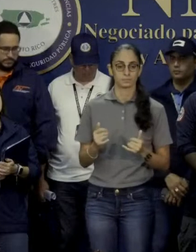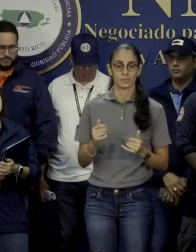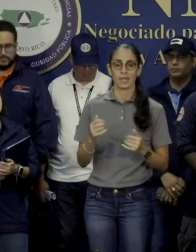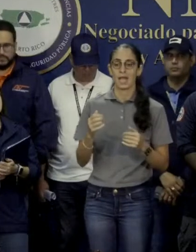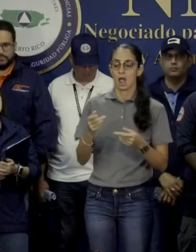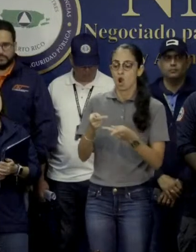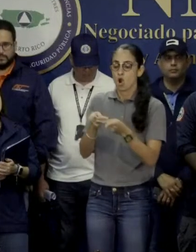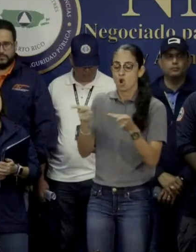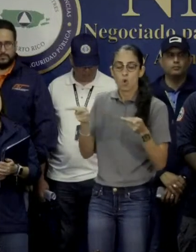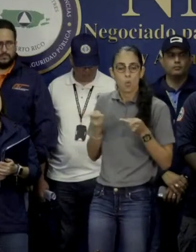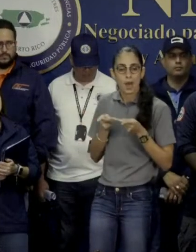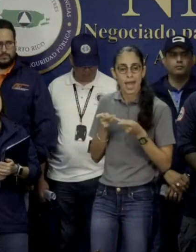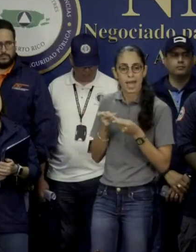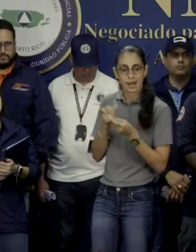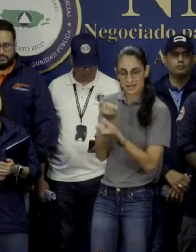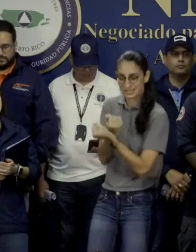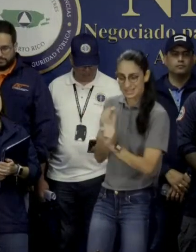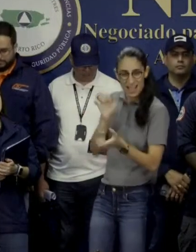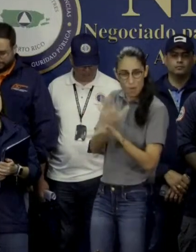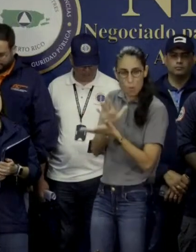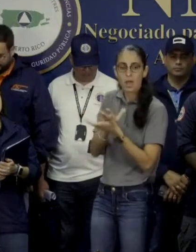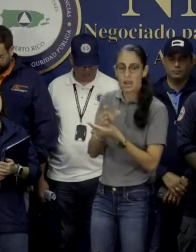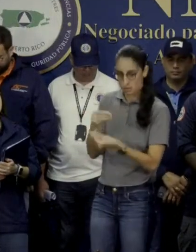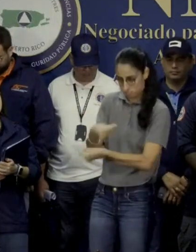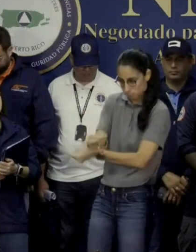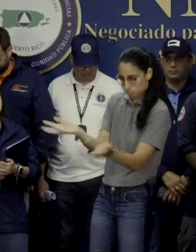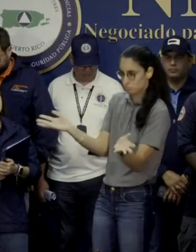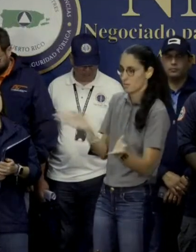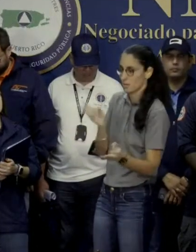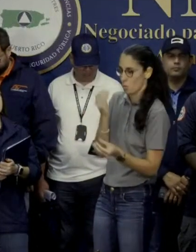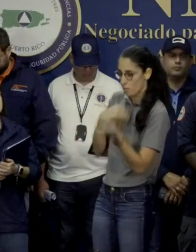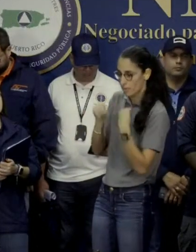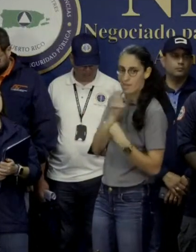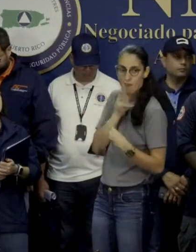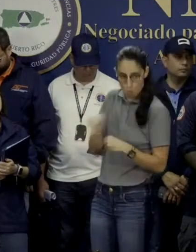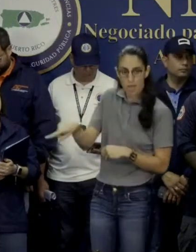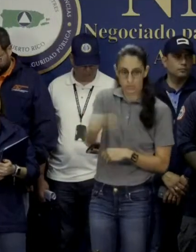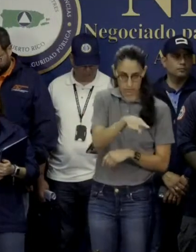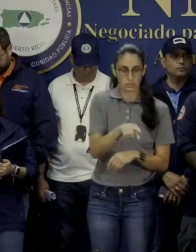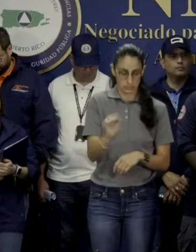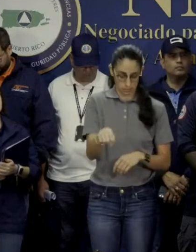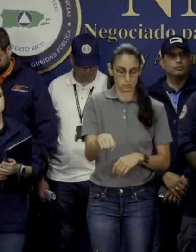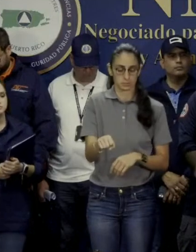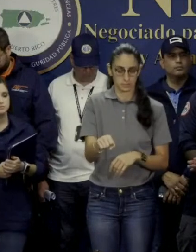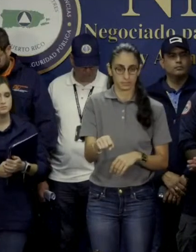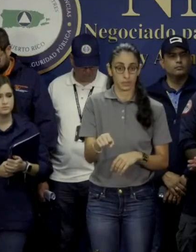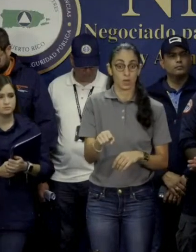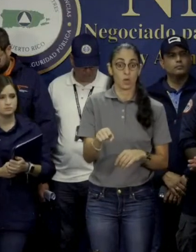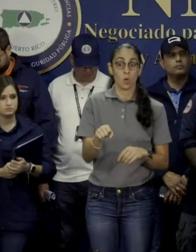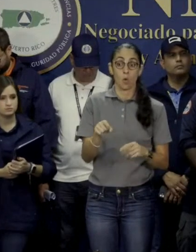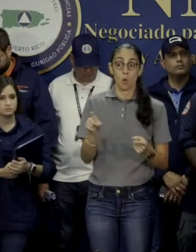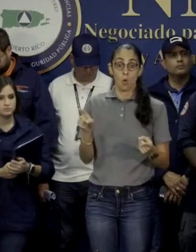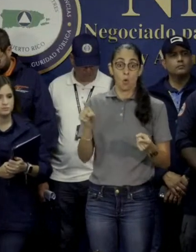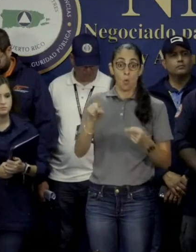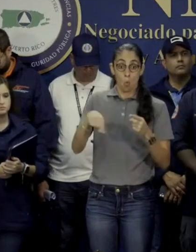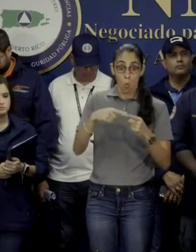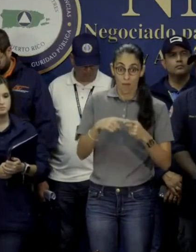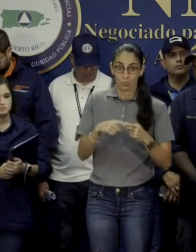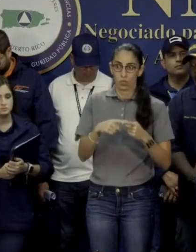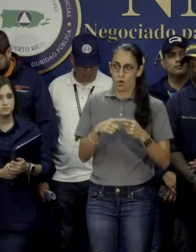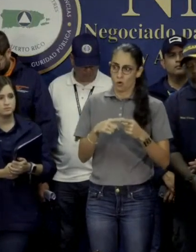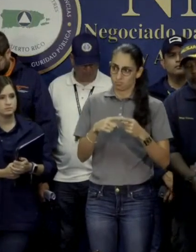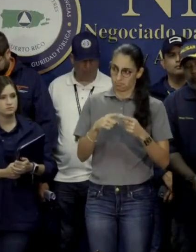refugios que se está proveyendo alimento para todas las personas refugiadas. Pero cuando llegue la etapa de